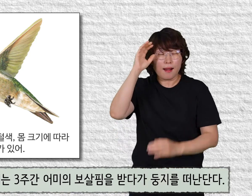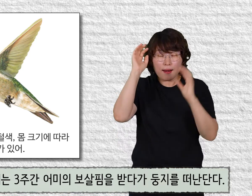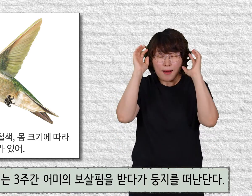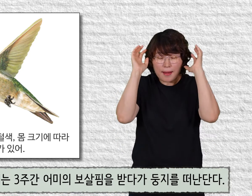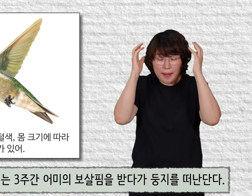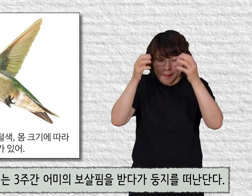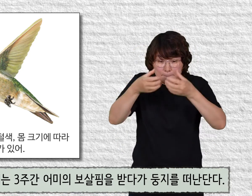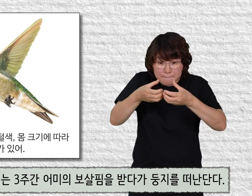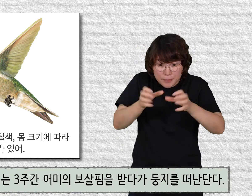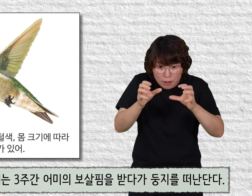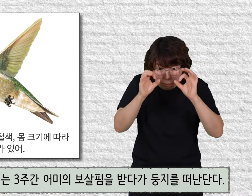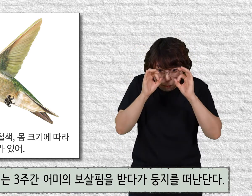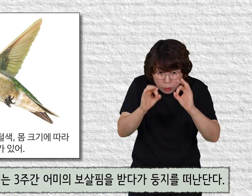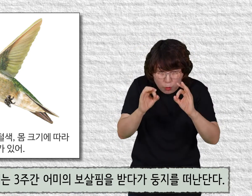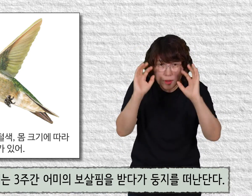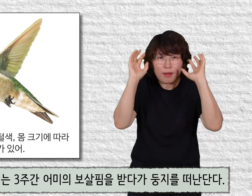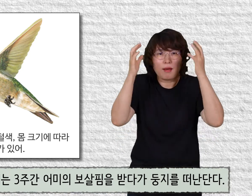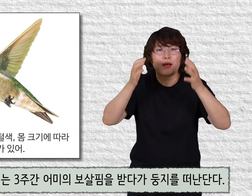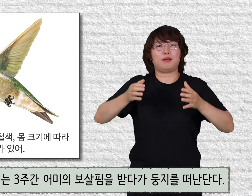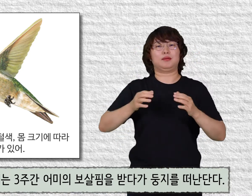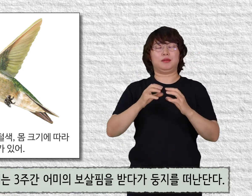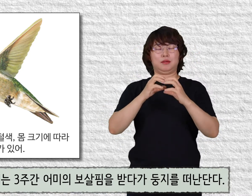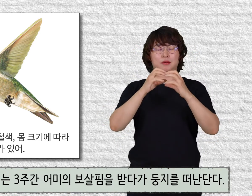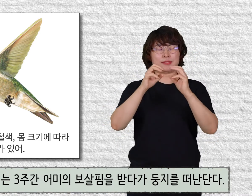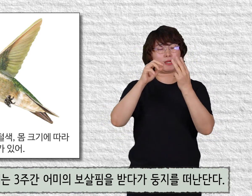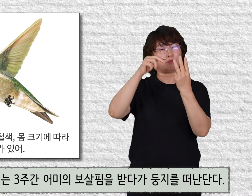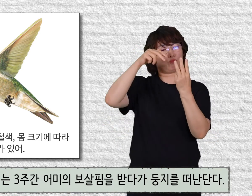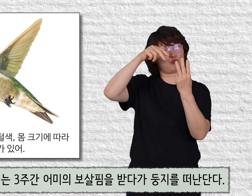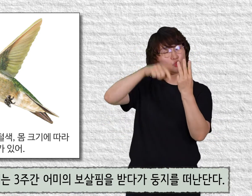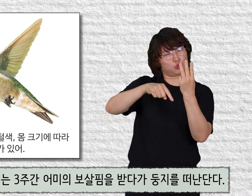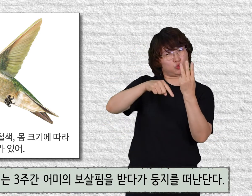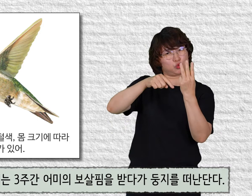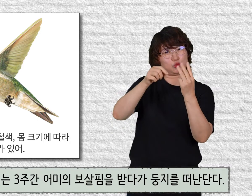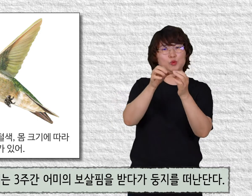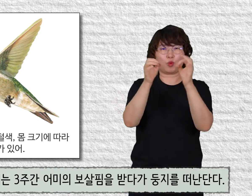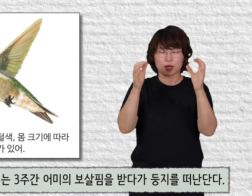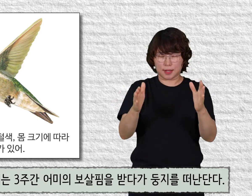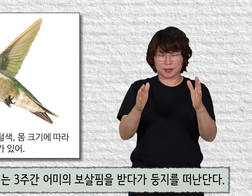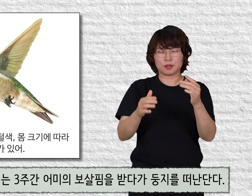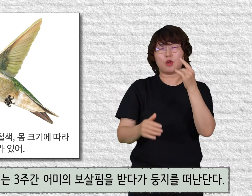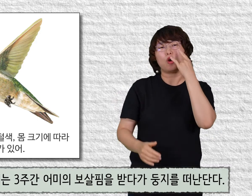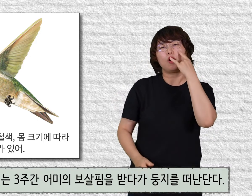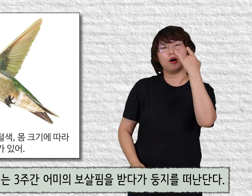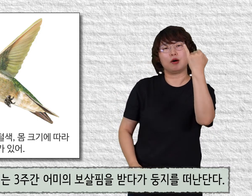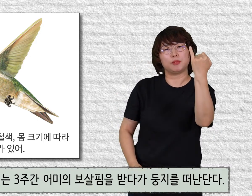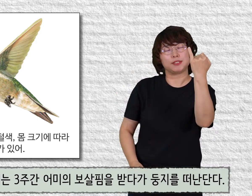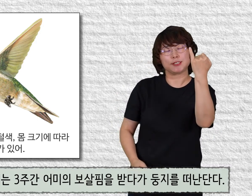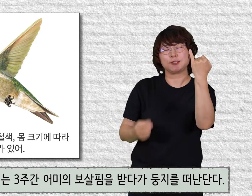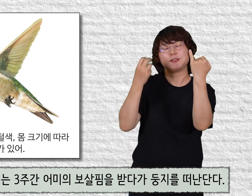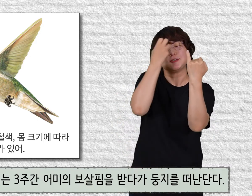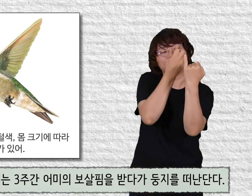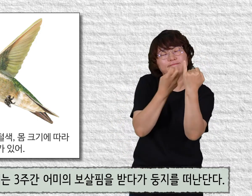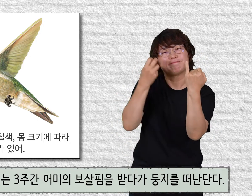알에서 깨어난 새끼는 3주간 어미의 보살핌을 받다가 둥지를 떠난단다.